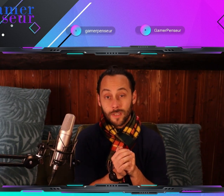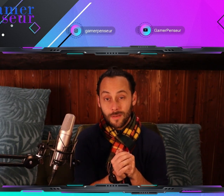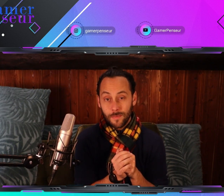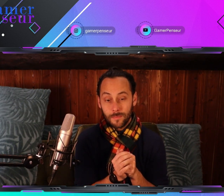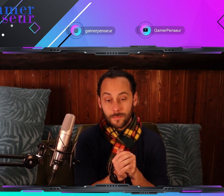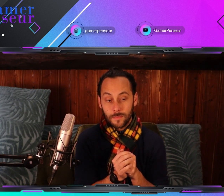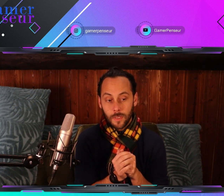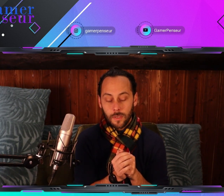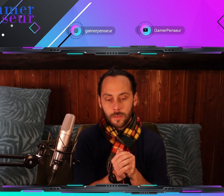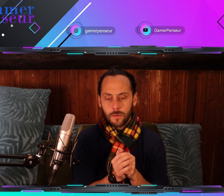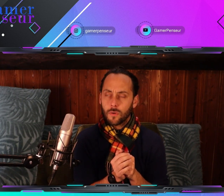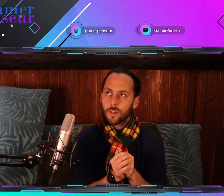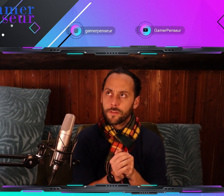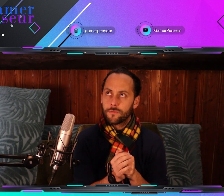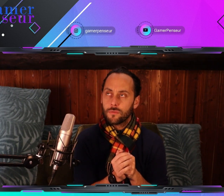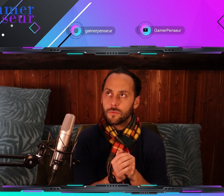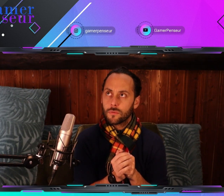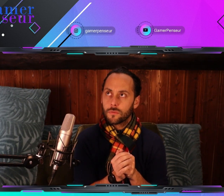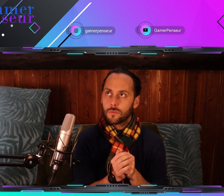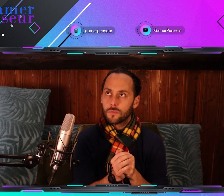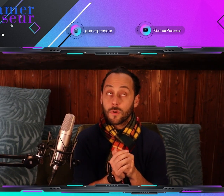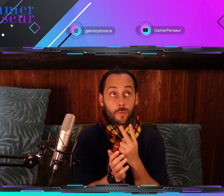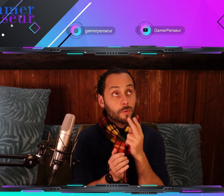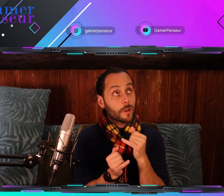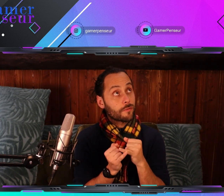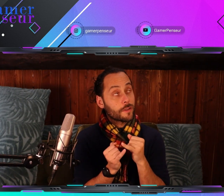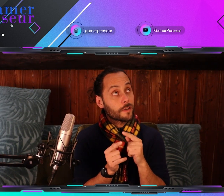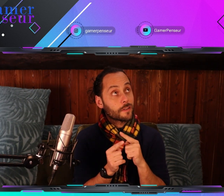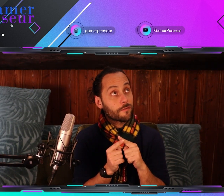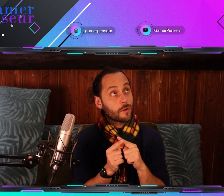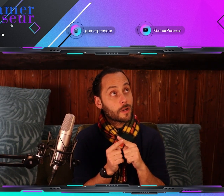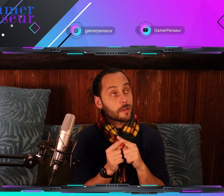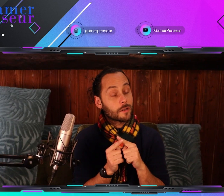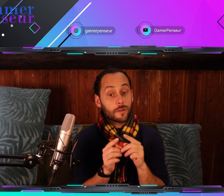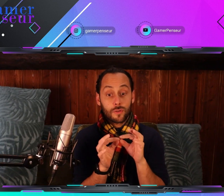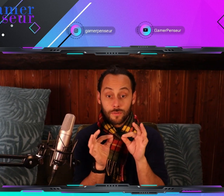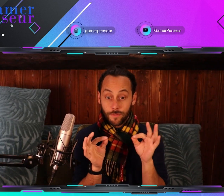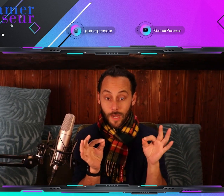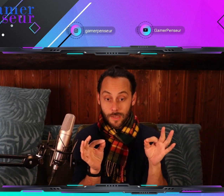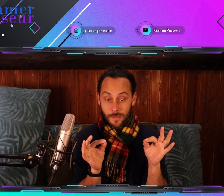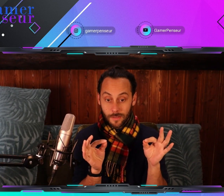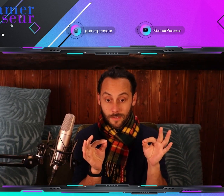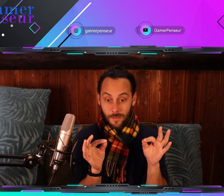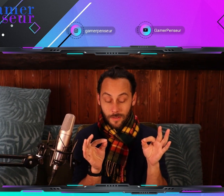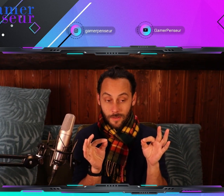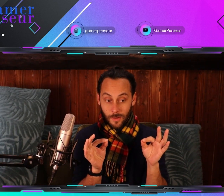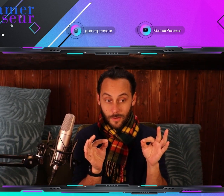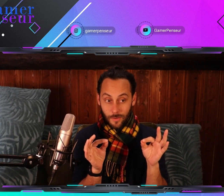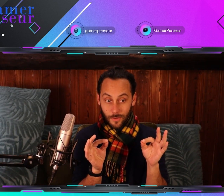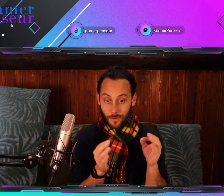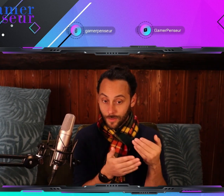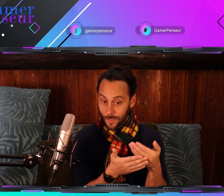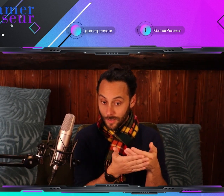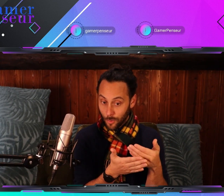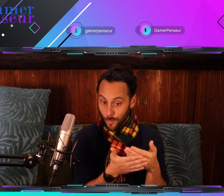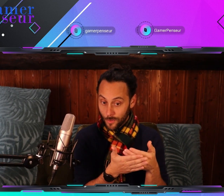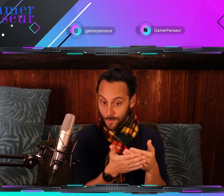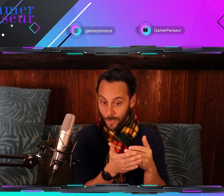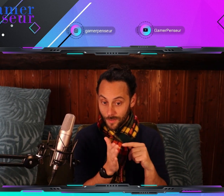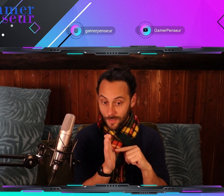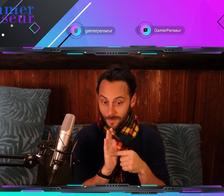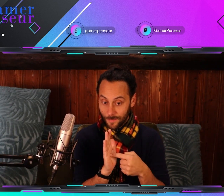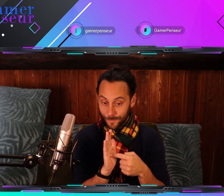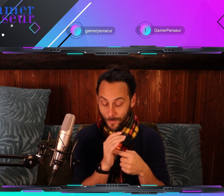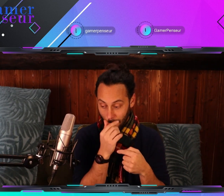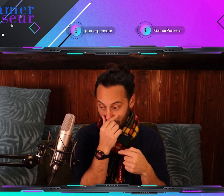Le qui? On l'avait vu, oui on l'a vu la dernière fois dans une phrase qui était proposée